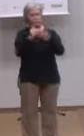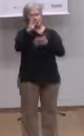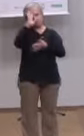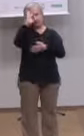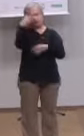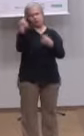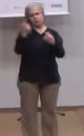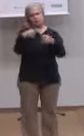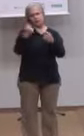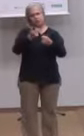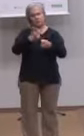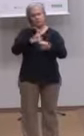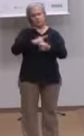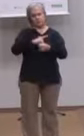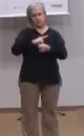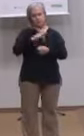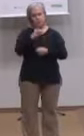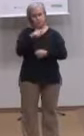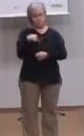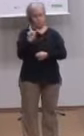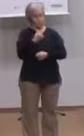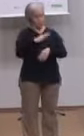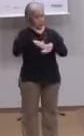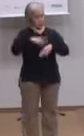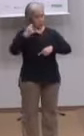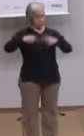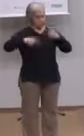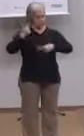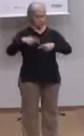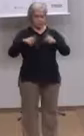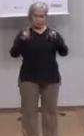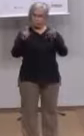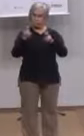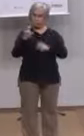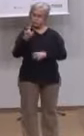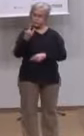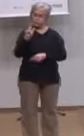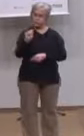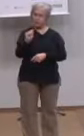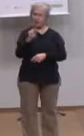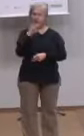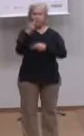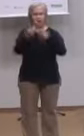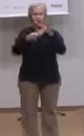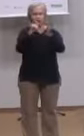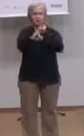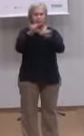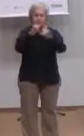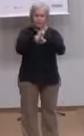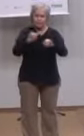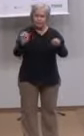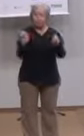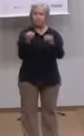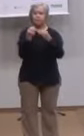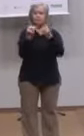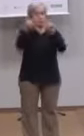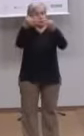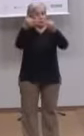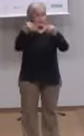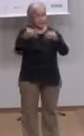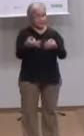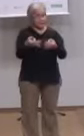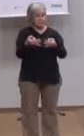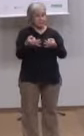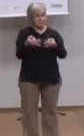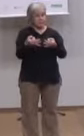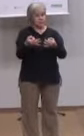tomar. Então, quanto mais nós discutirmos sobre ela, quanto mais nós divulgarmos informações sobre ela da maneira correta,